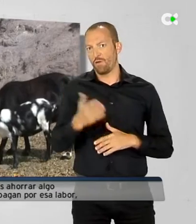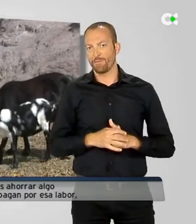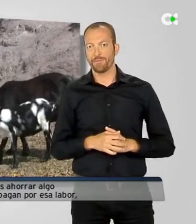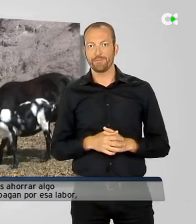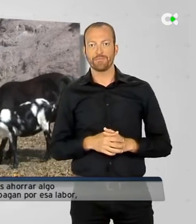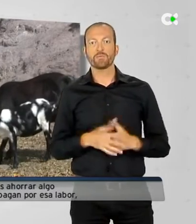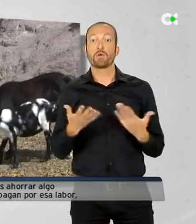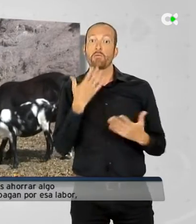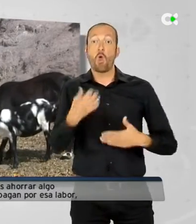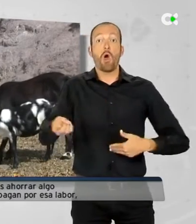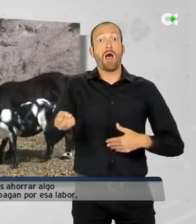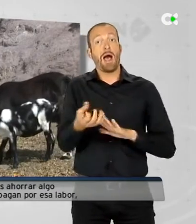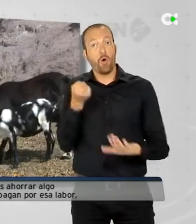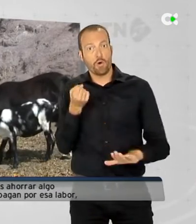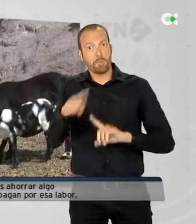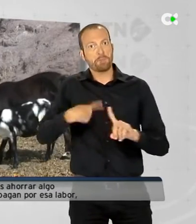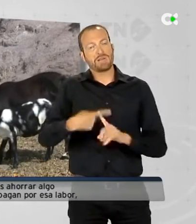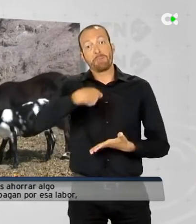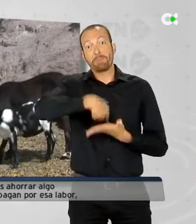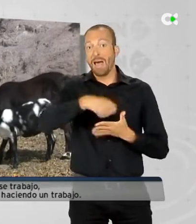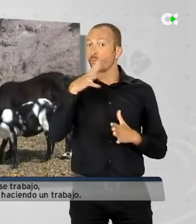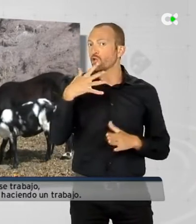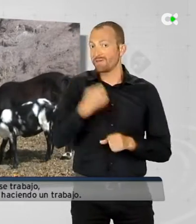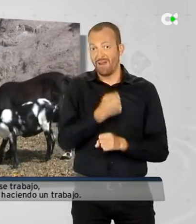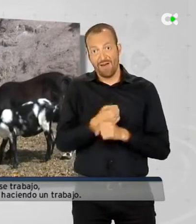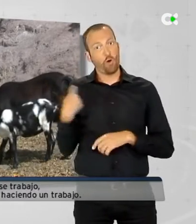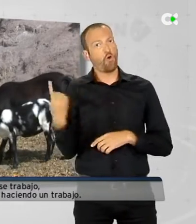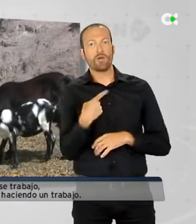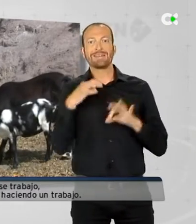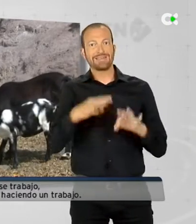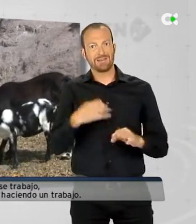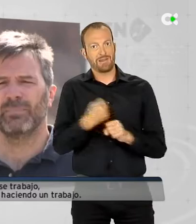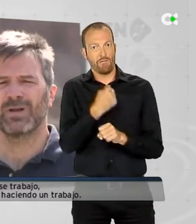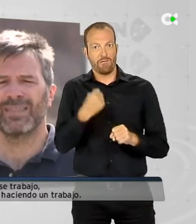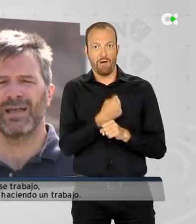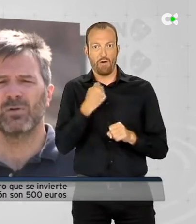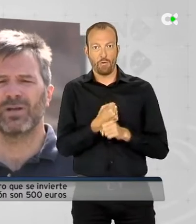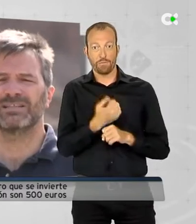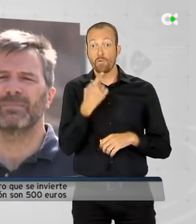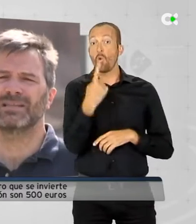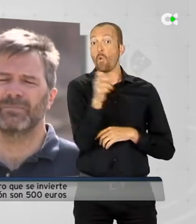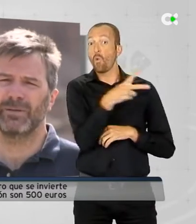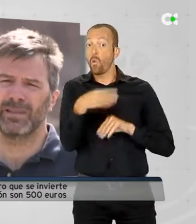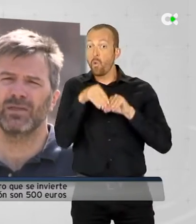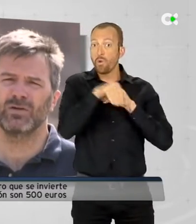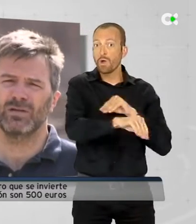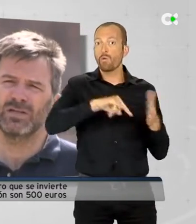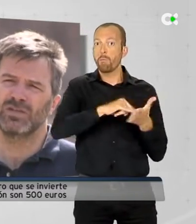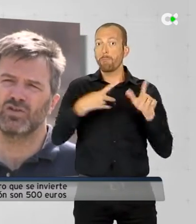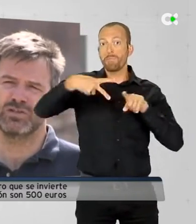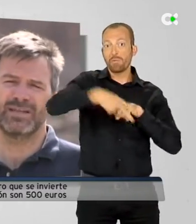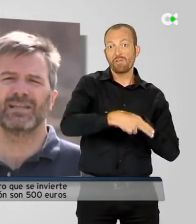Y si encima pues te pagan por esa labor, por ese trabajo, porque tú estás haciendo un trabajo, Por cada euro que se invierte en